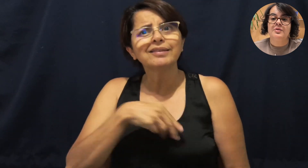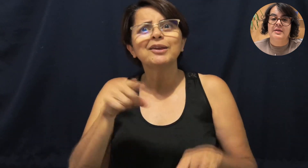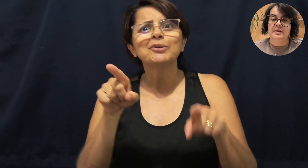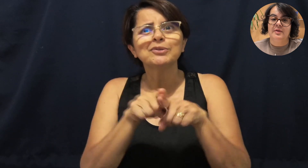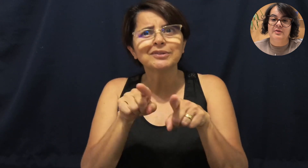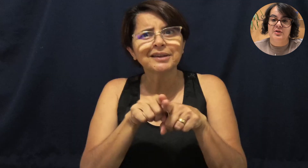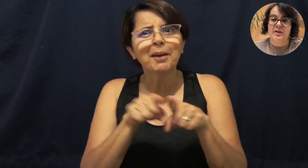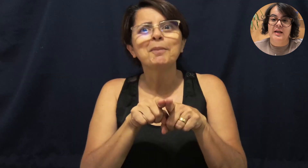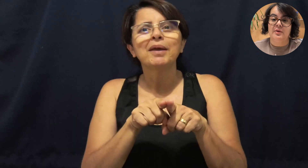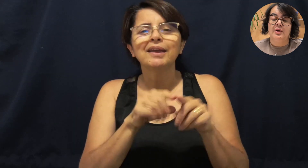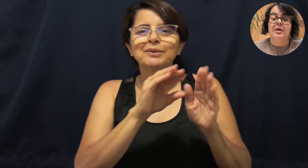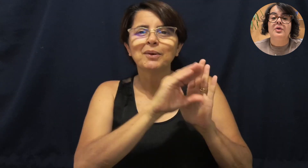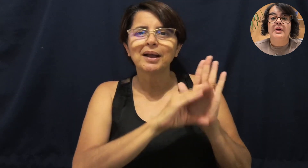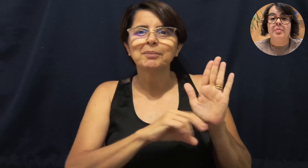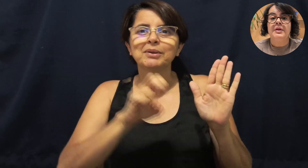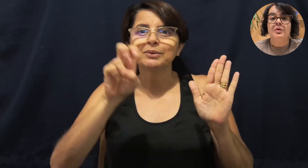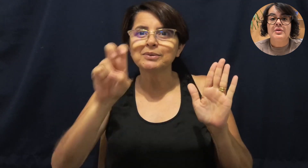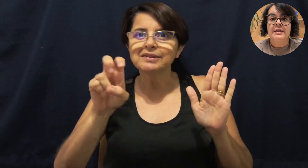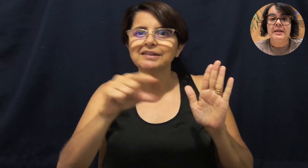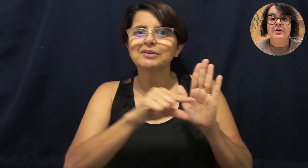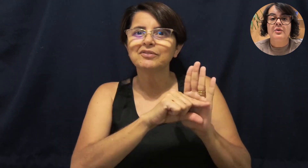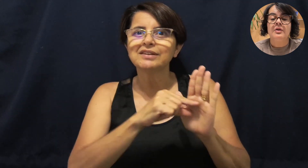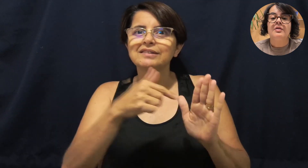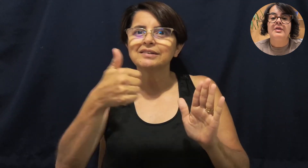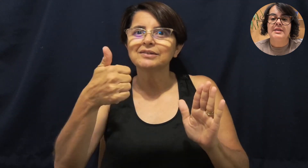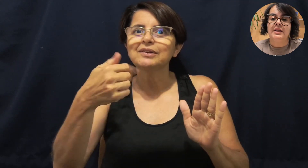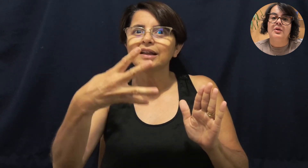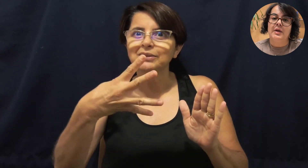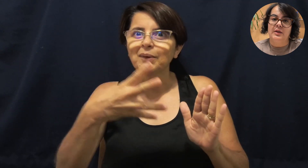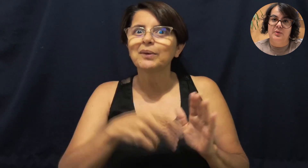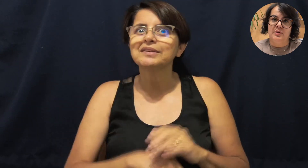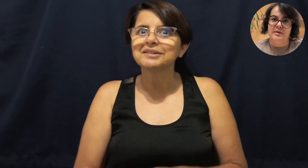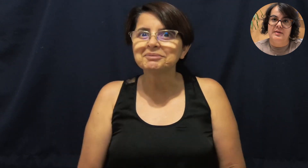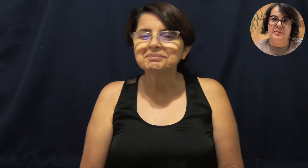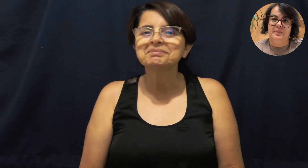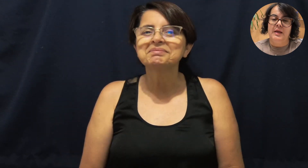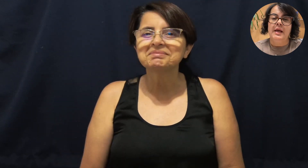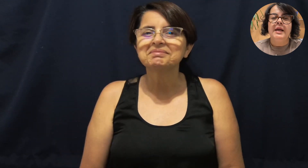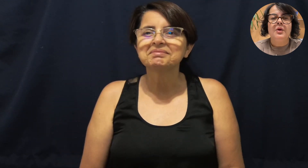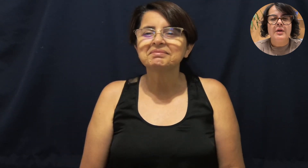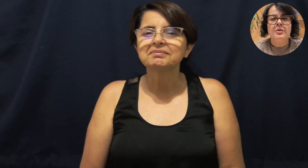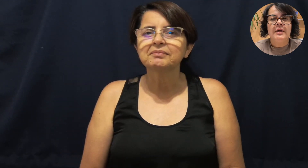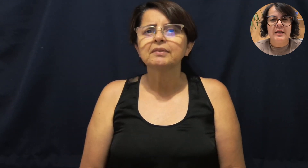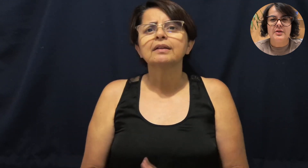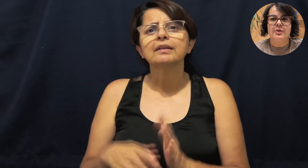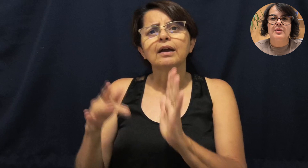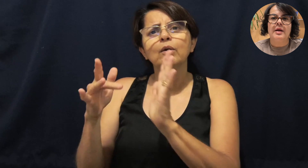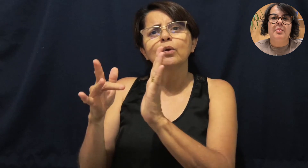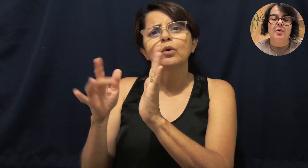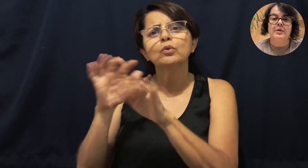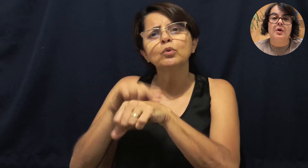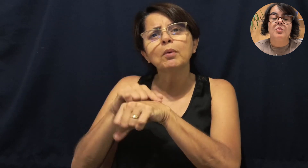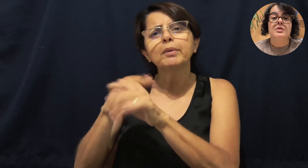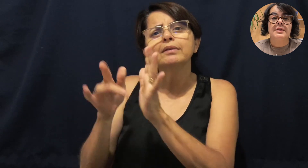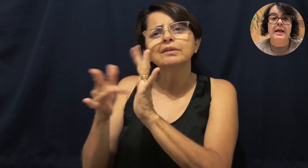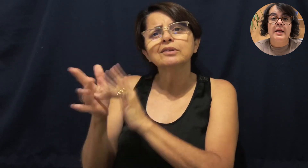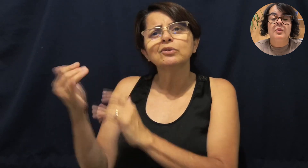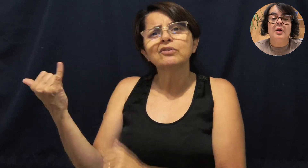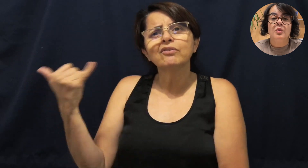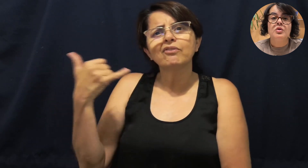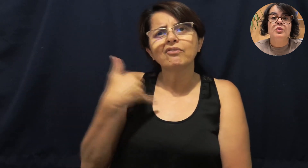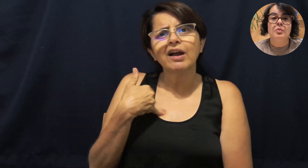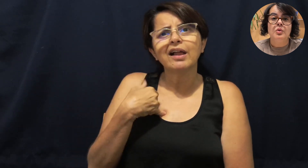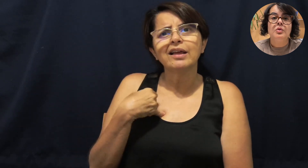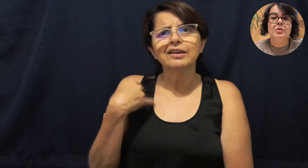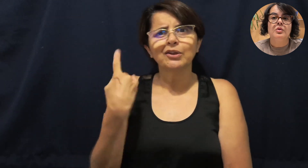retrata isso em seu Evangelho, no capítulo 5, versículo 14. E quando Cristo nos aponta como sendo